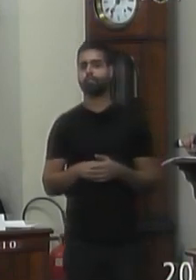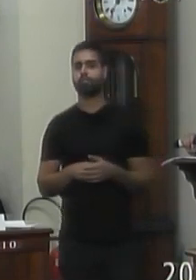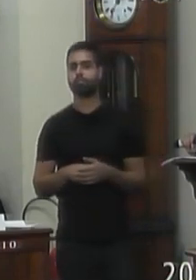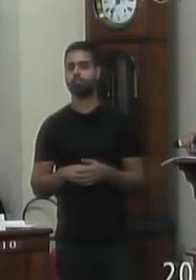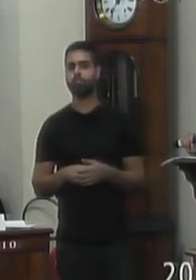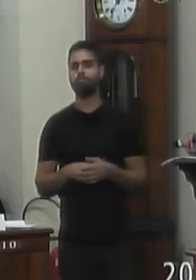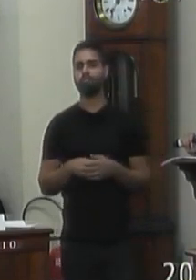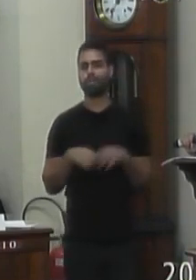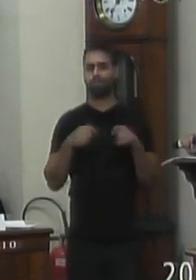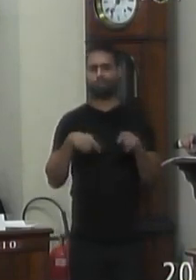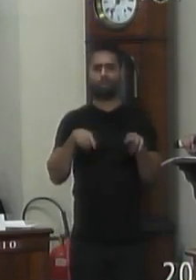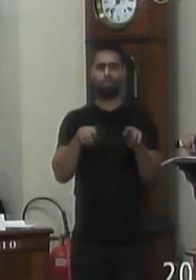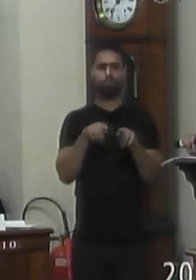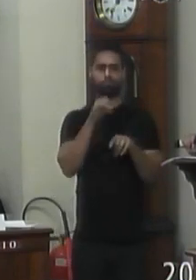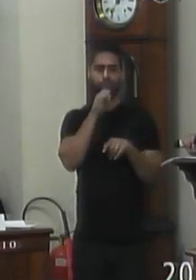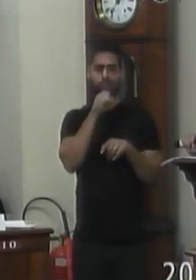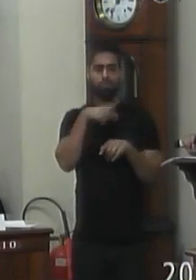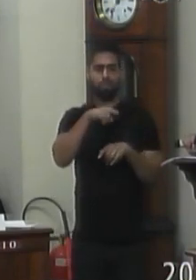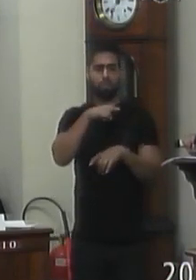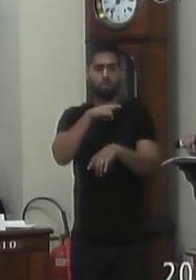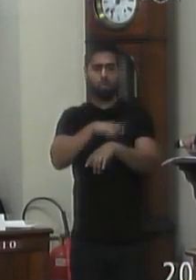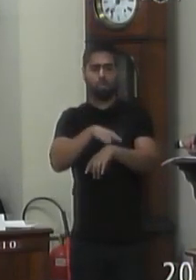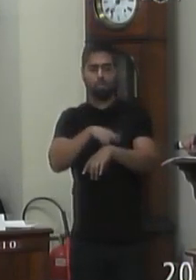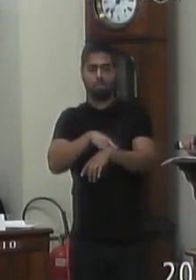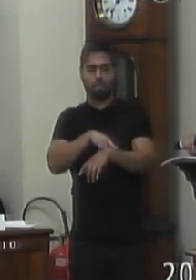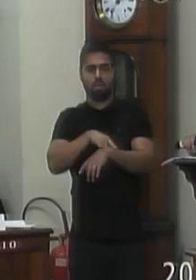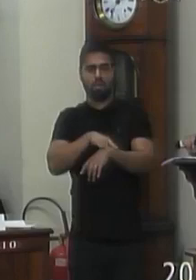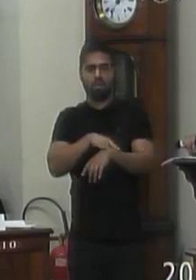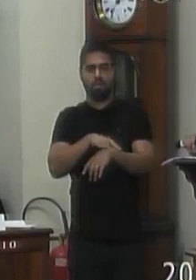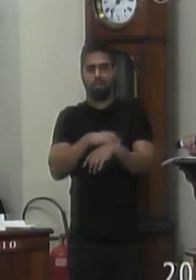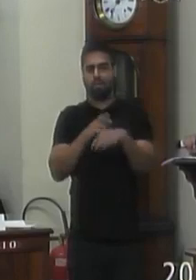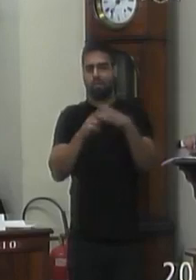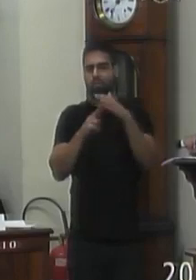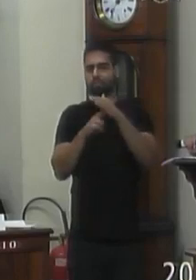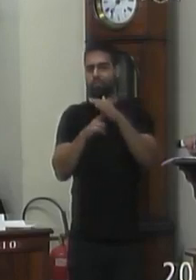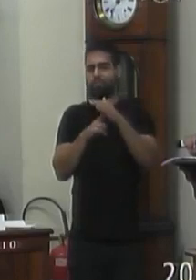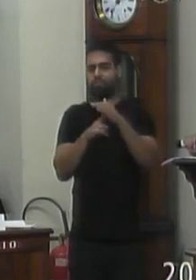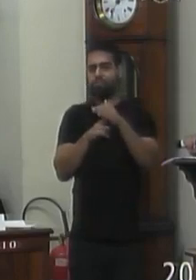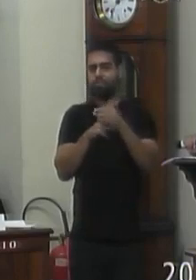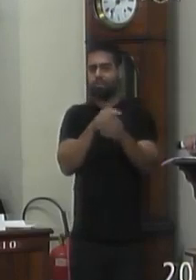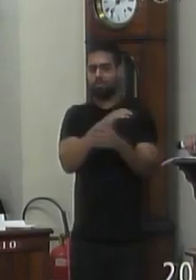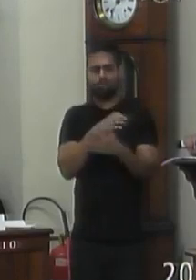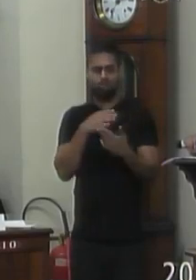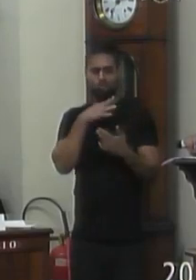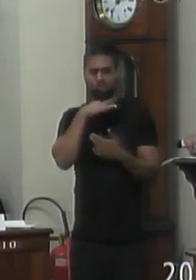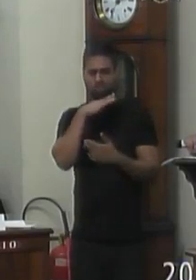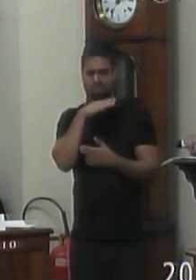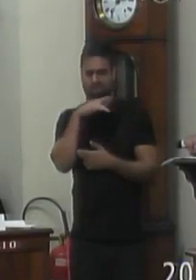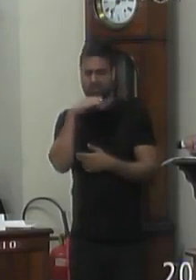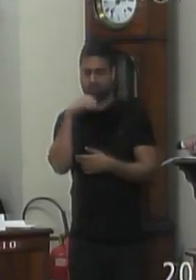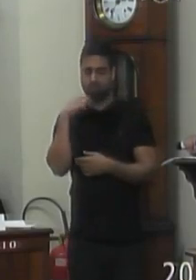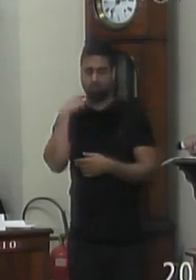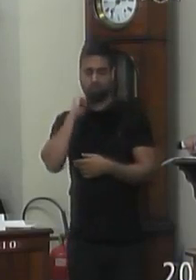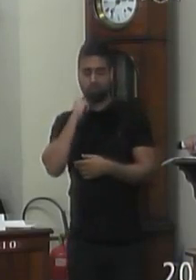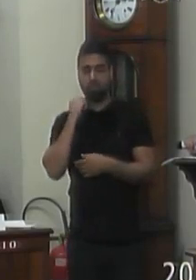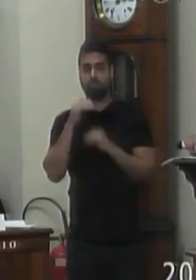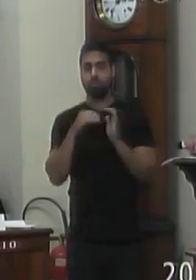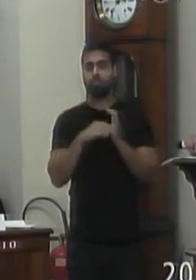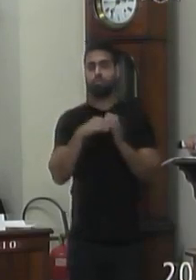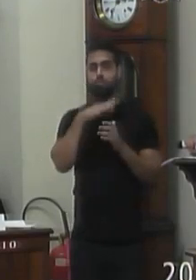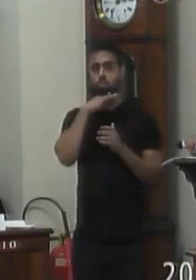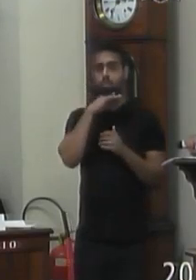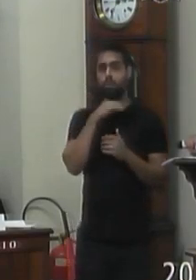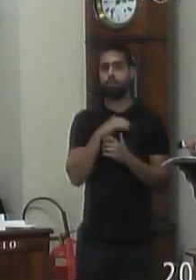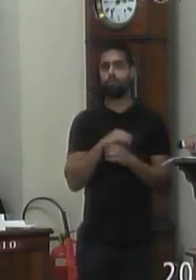banheiro da rodoviária de Valença no estado que ele se encontra. A rodoviária no estado que